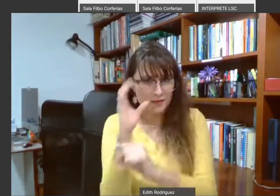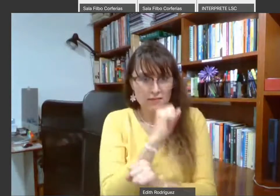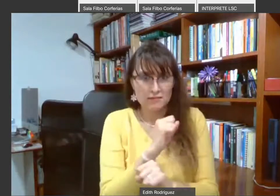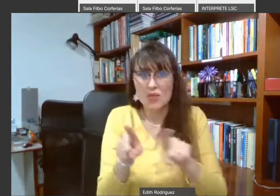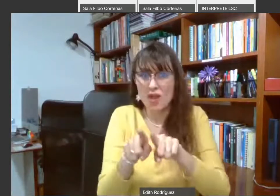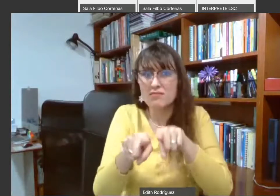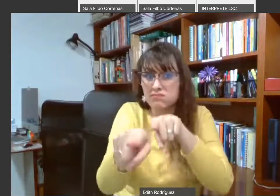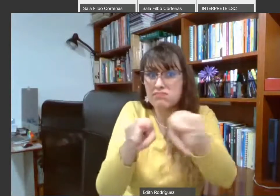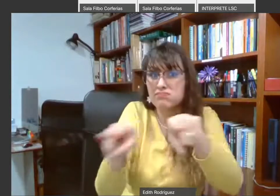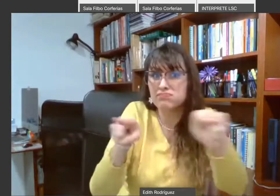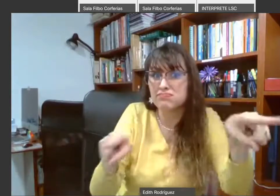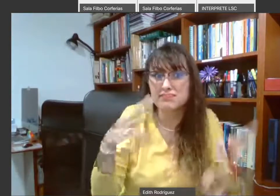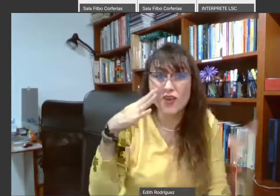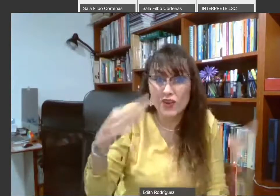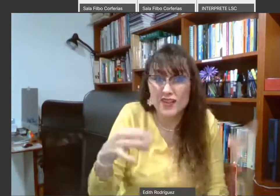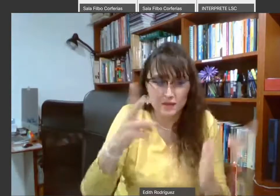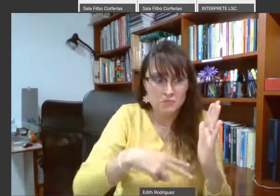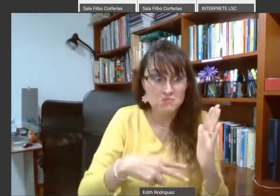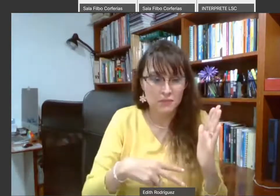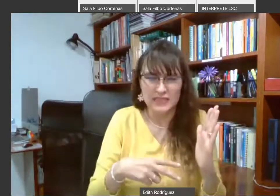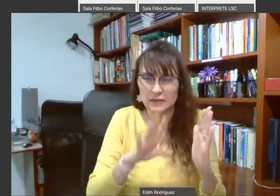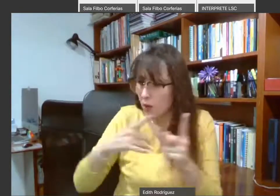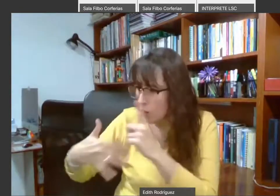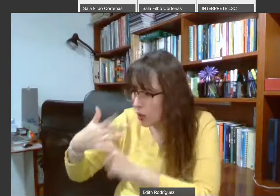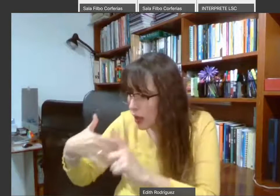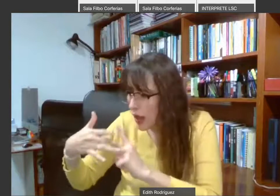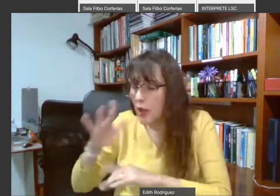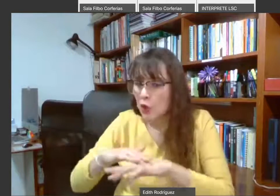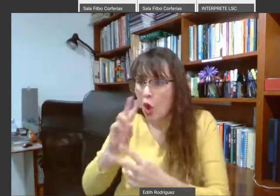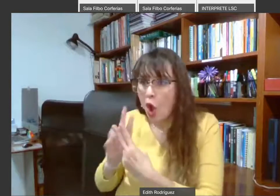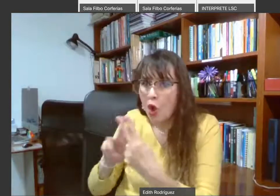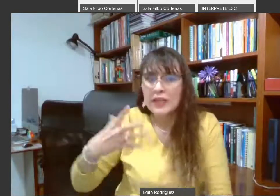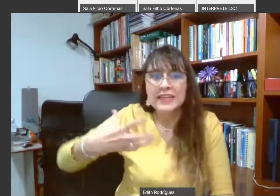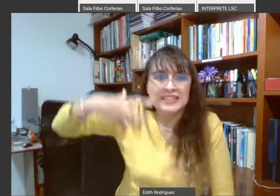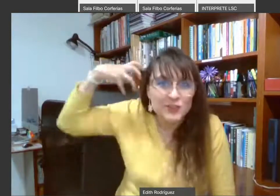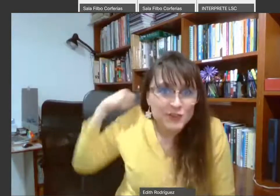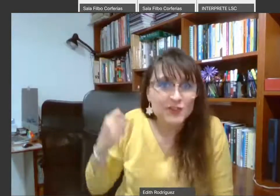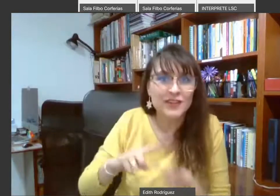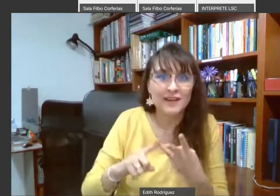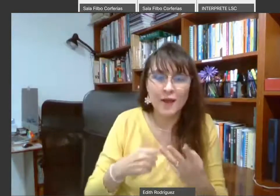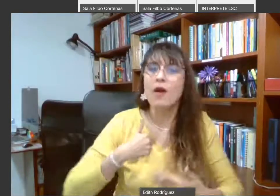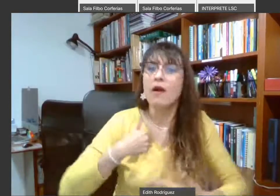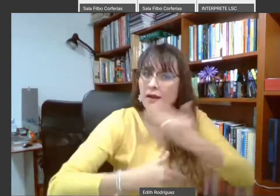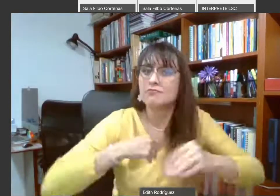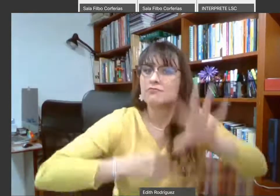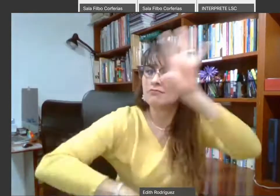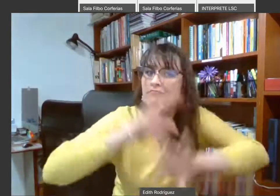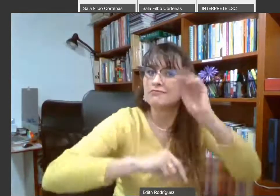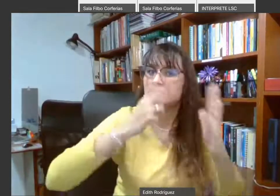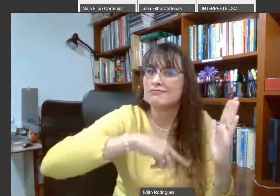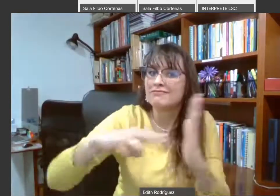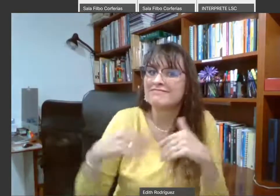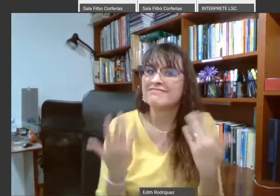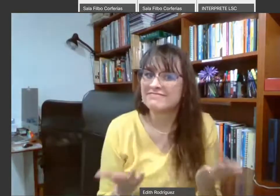poco complicado, tiene palabras que no conocemos porque son muy antiguas y que le suceden incluso a las personas oyentes cuando lo leen.